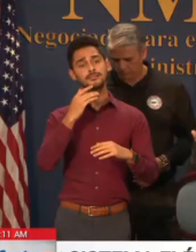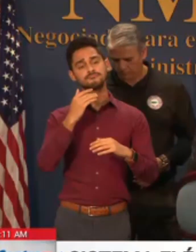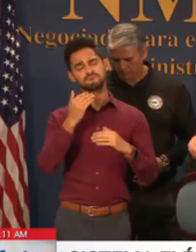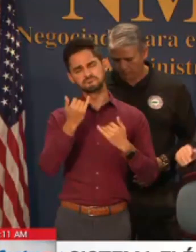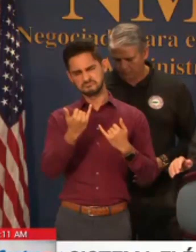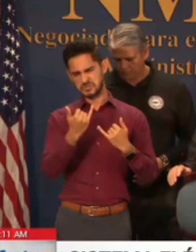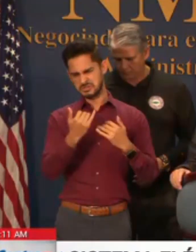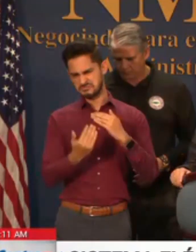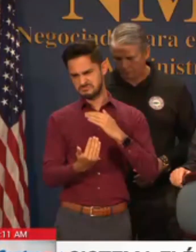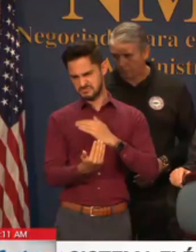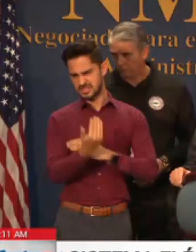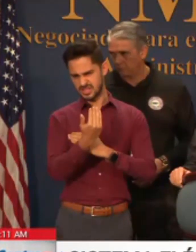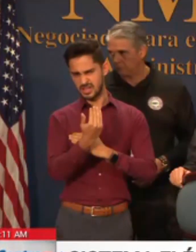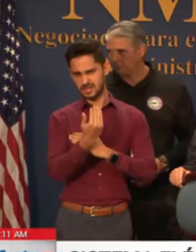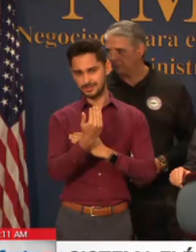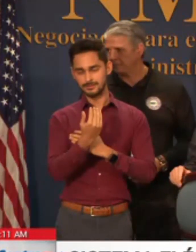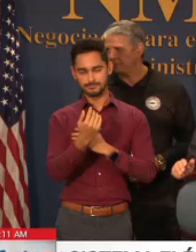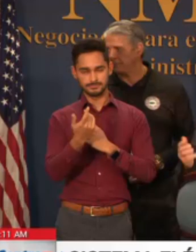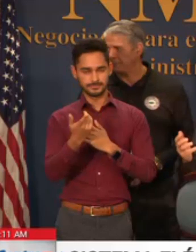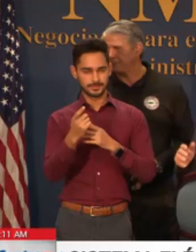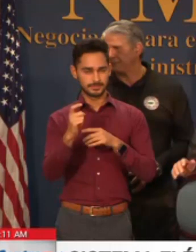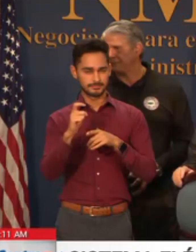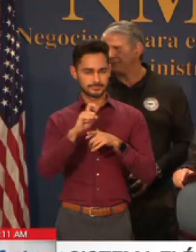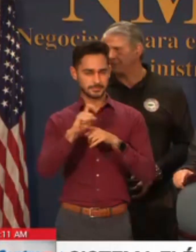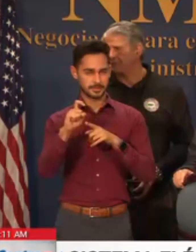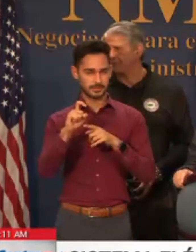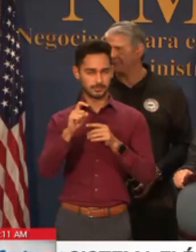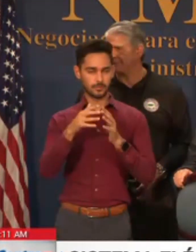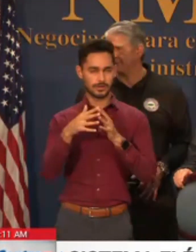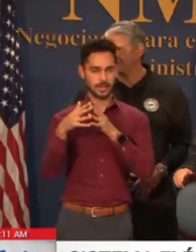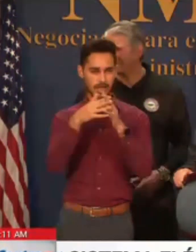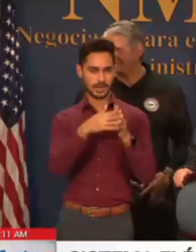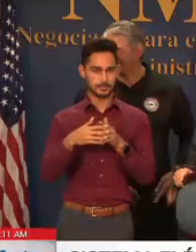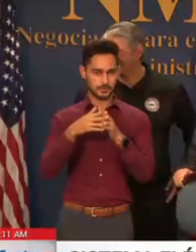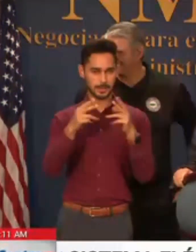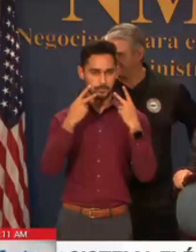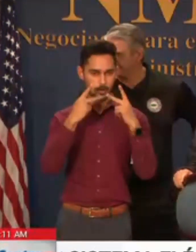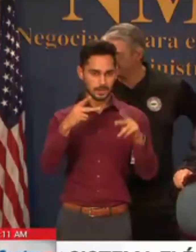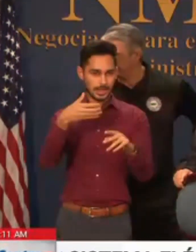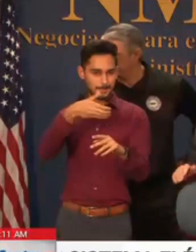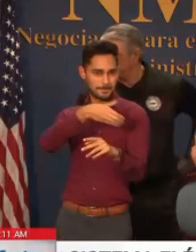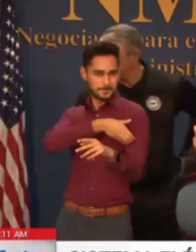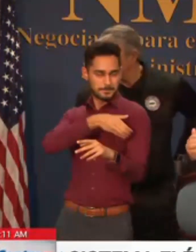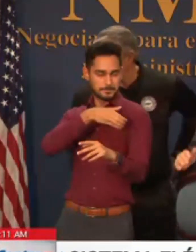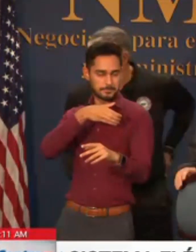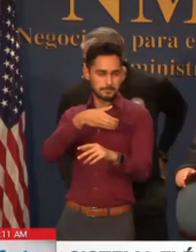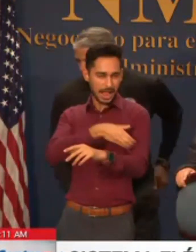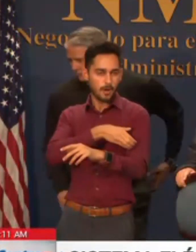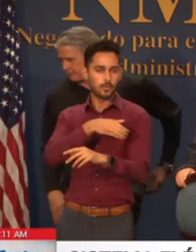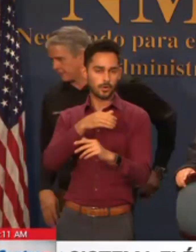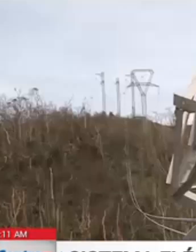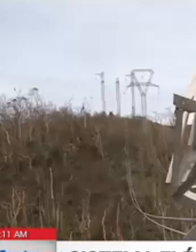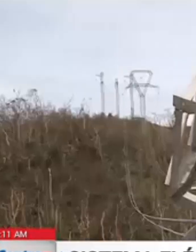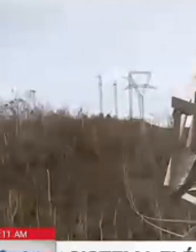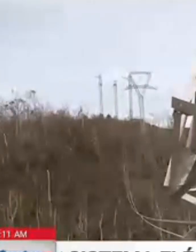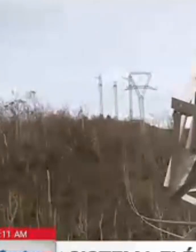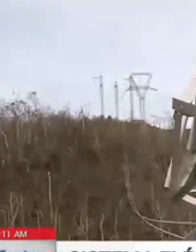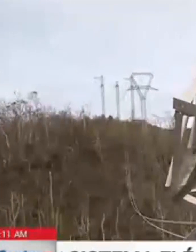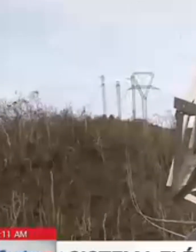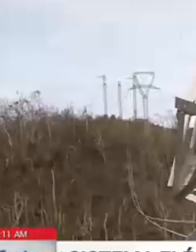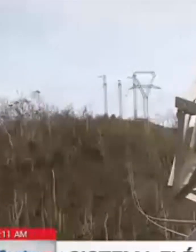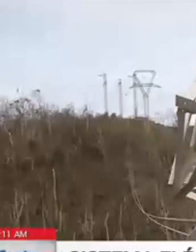por puerto rico este sistema aún está frágil y es que aunque el huracán dorian dejó la mayor parte de sus fuerzas en aguas del atlántico